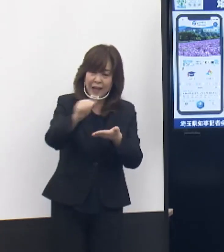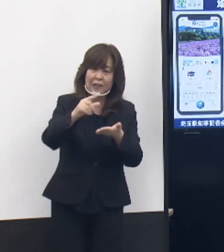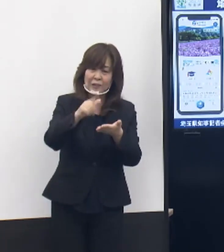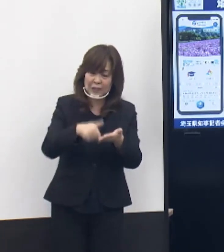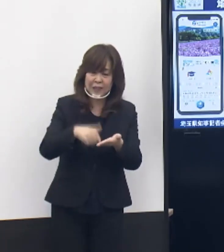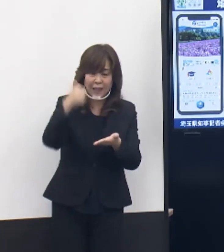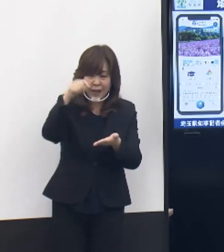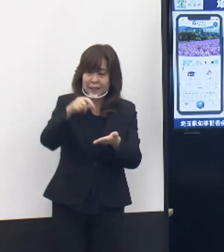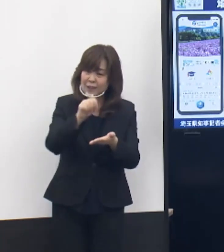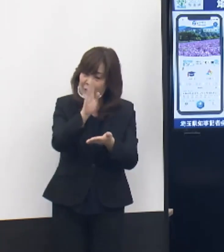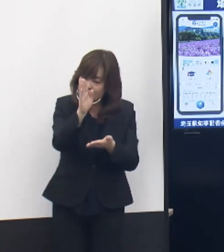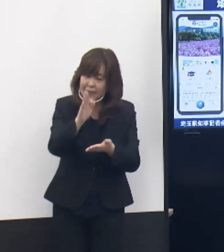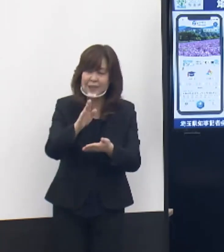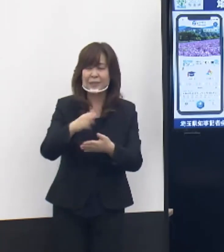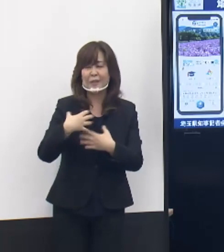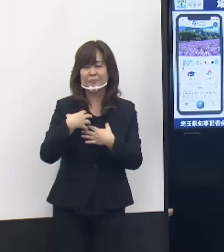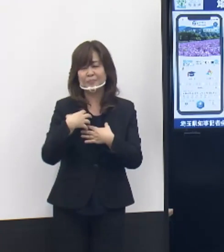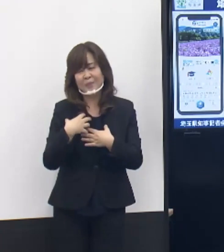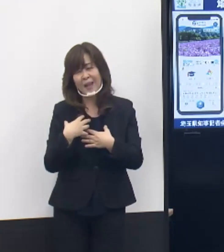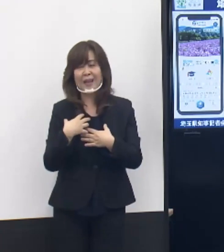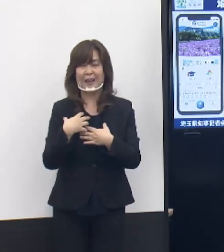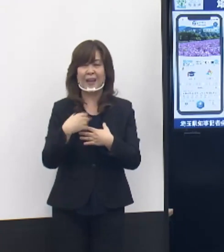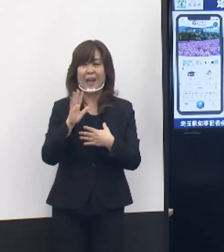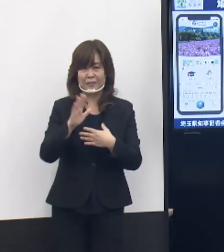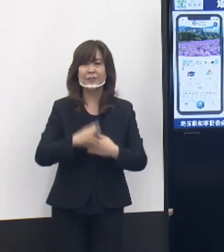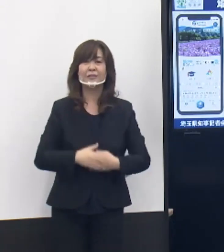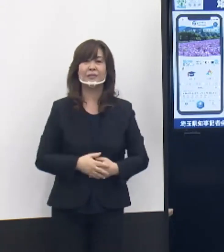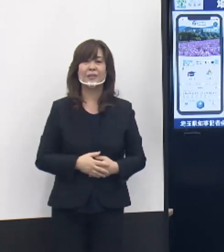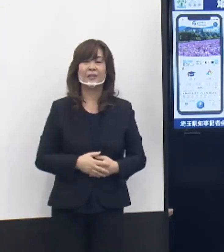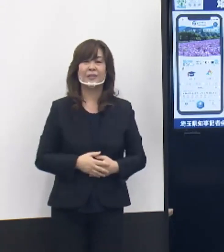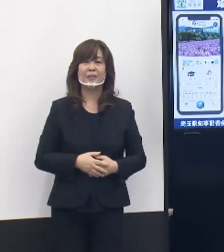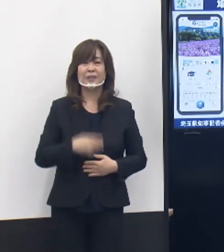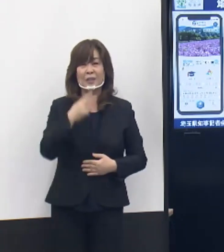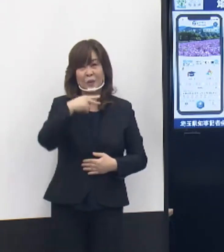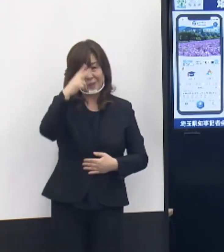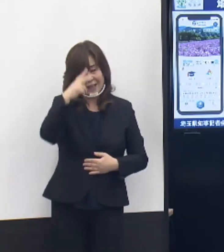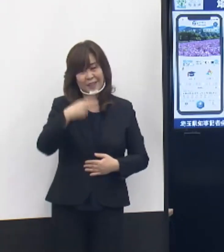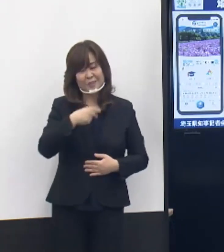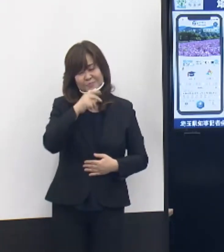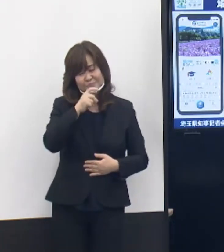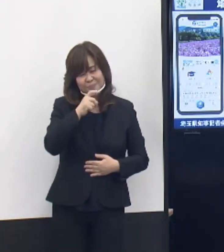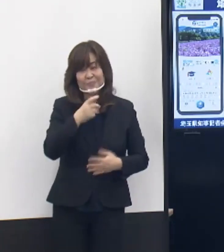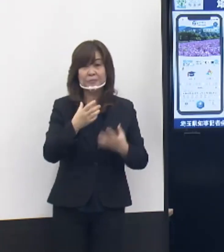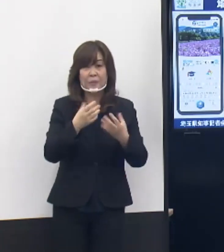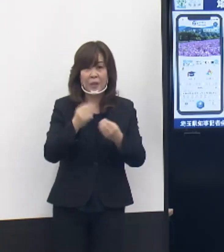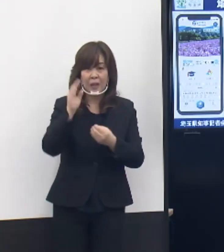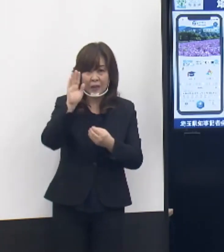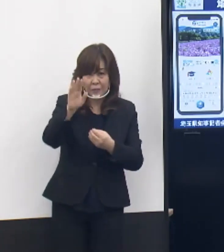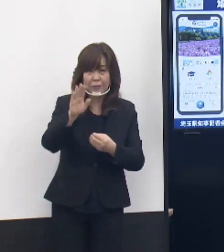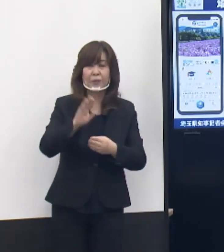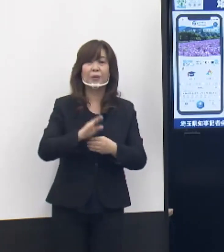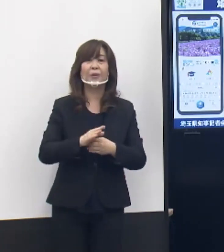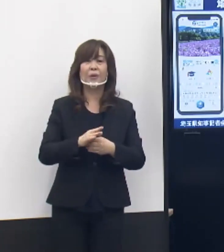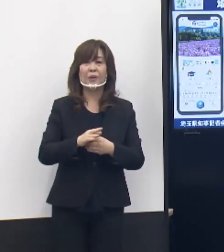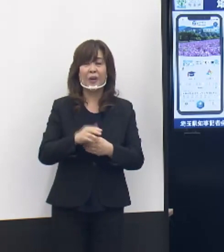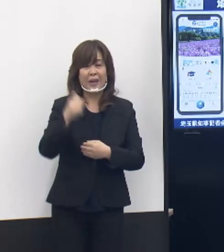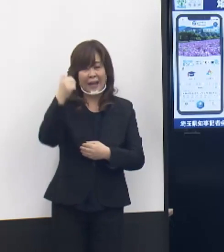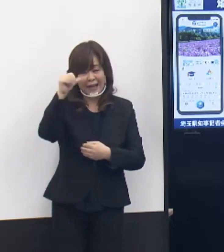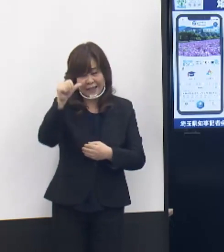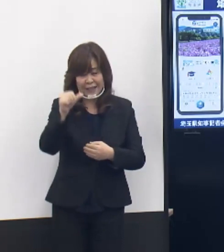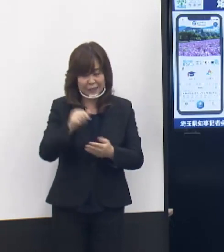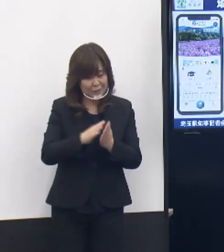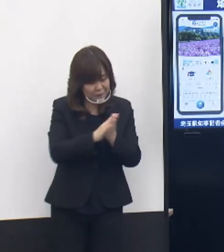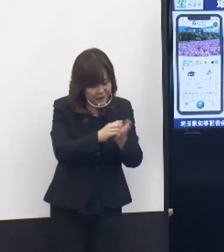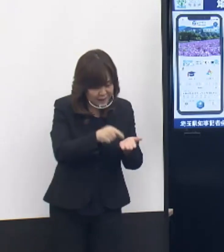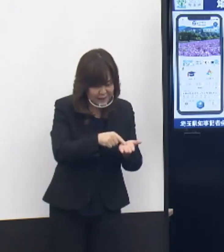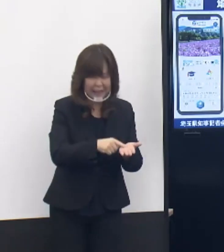これは利用してのアンケートなので、入ってきたときじゃなくて、お酒飲んだ後だからかもしれませんが、めんどくさい、